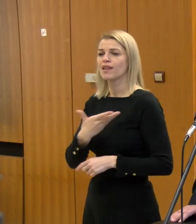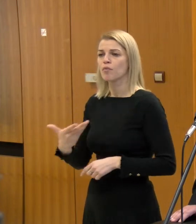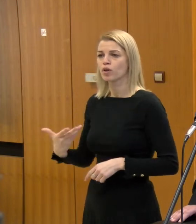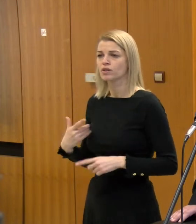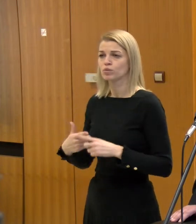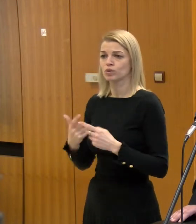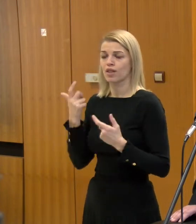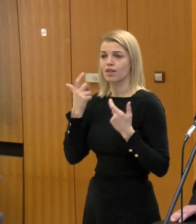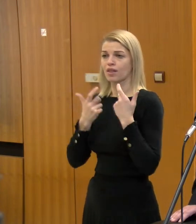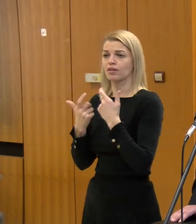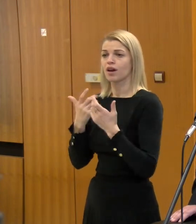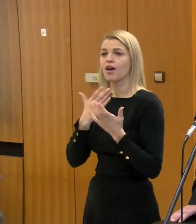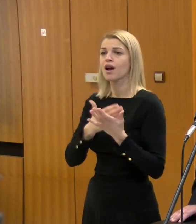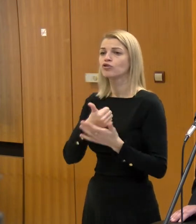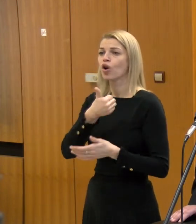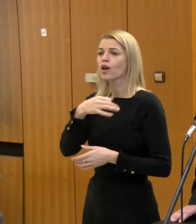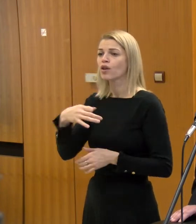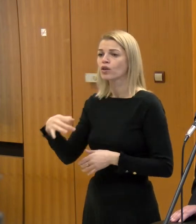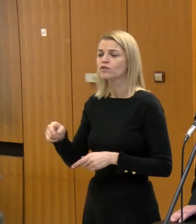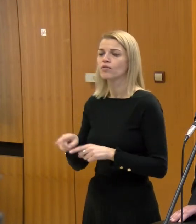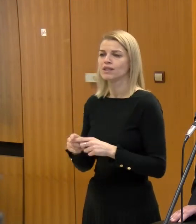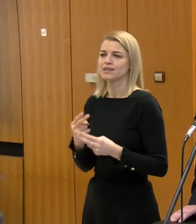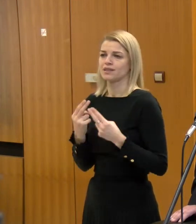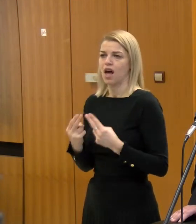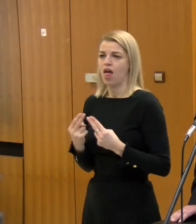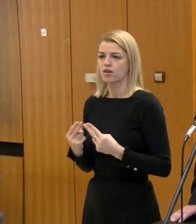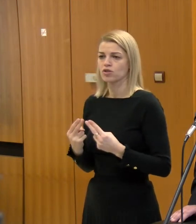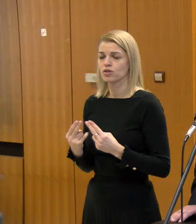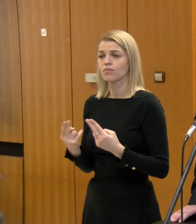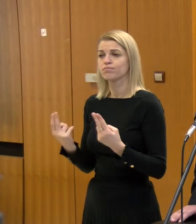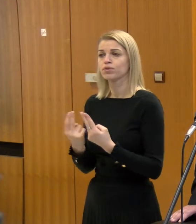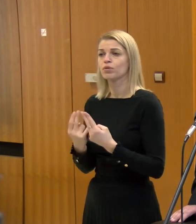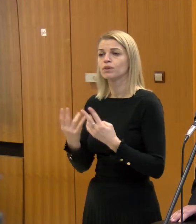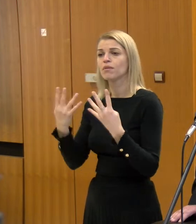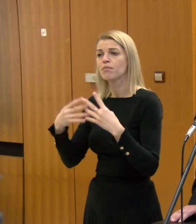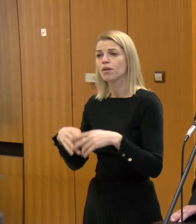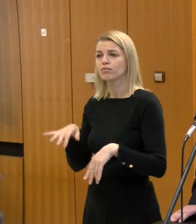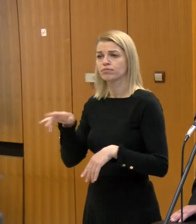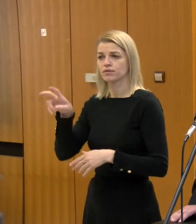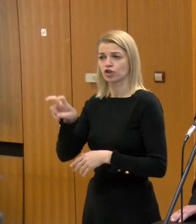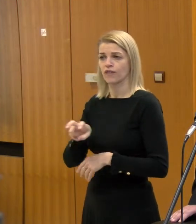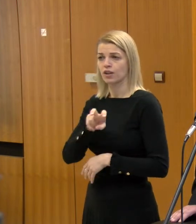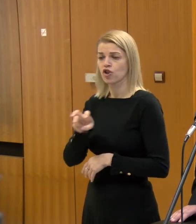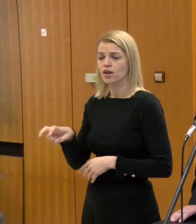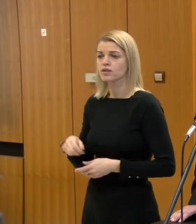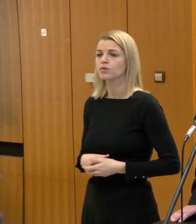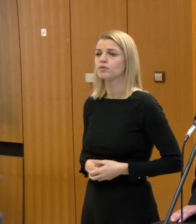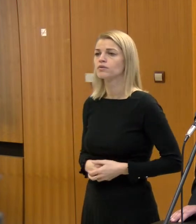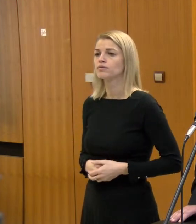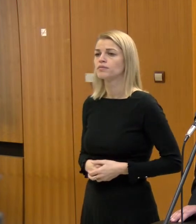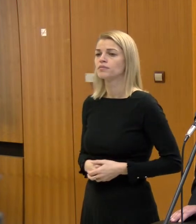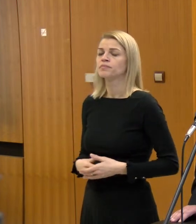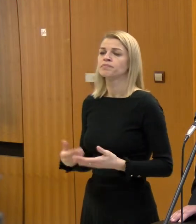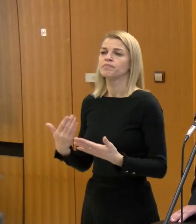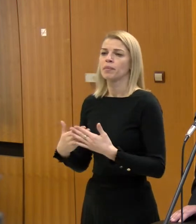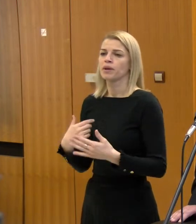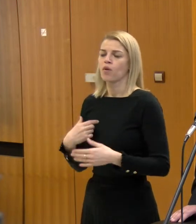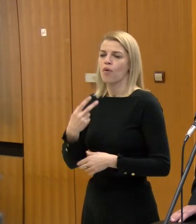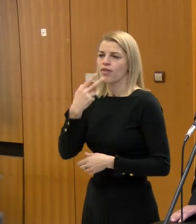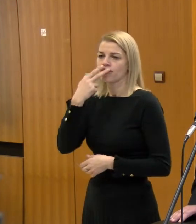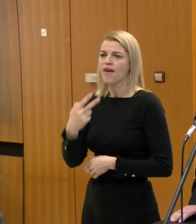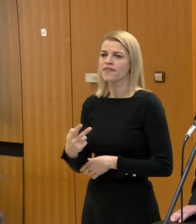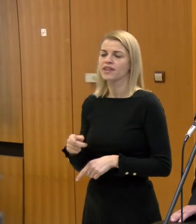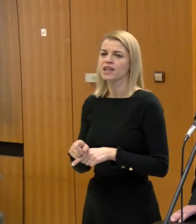a na názore každého jednotlivca záleží. Podobný mechanizmus majú aj vo Švajčiarsku, tak nevidím v tom